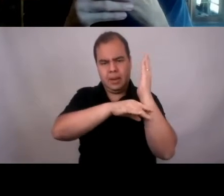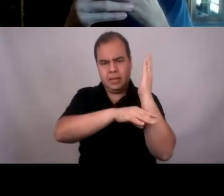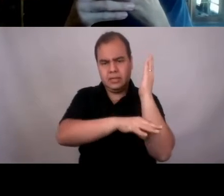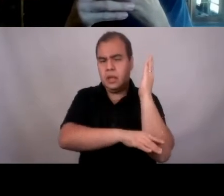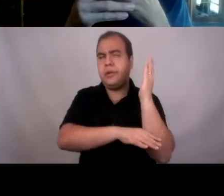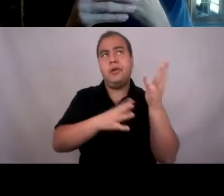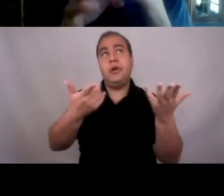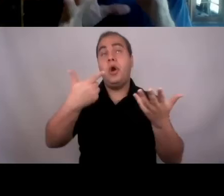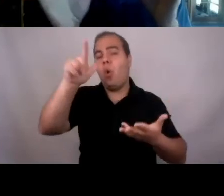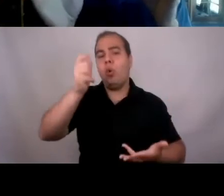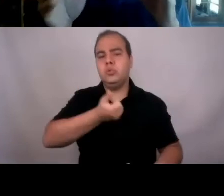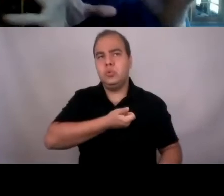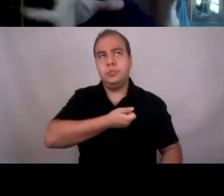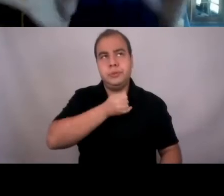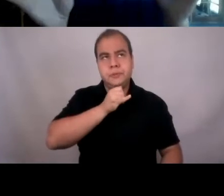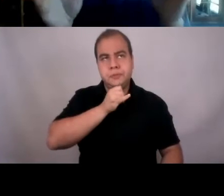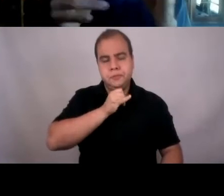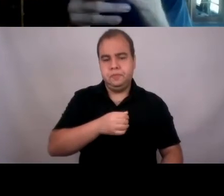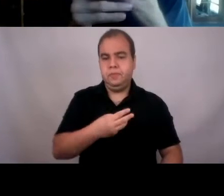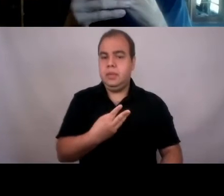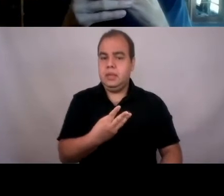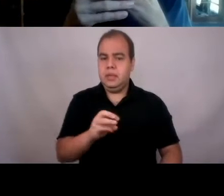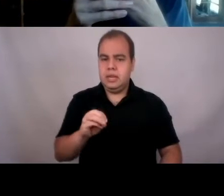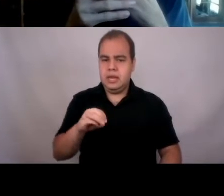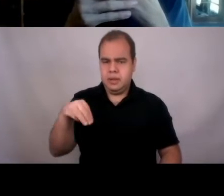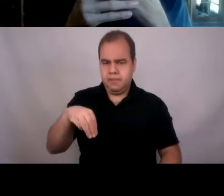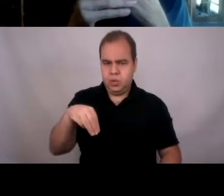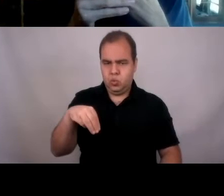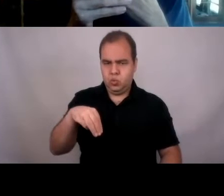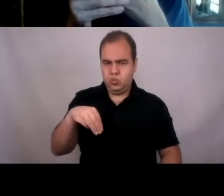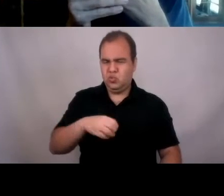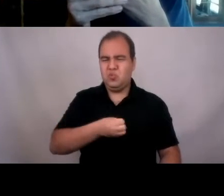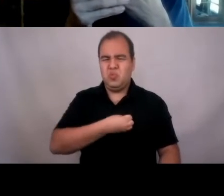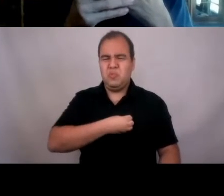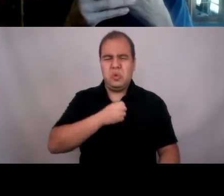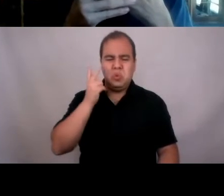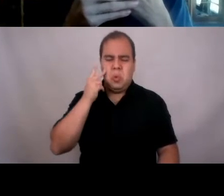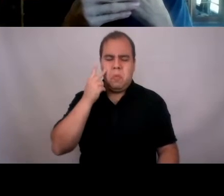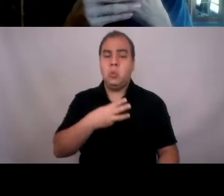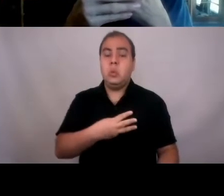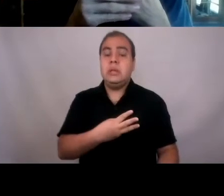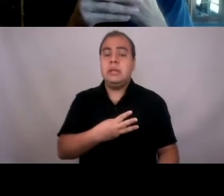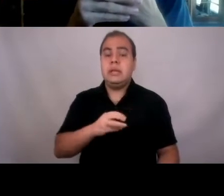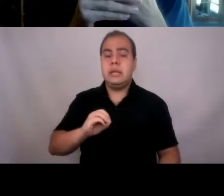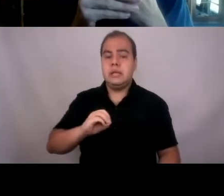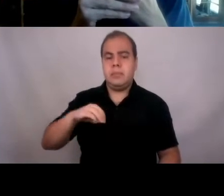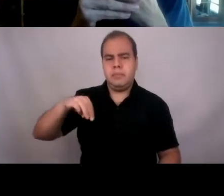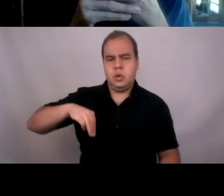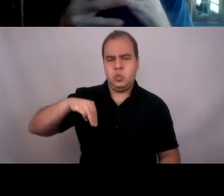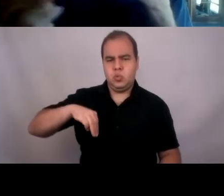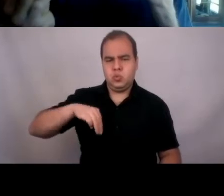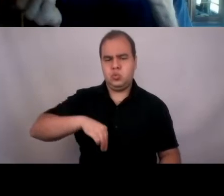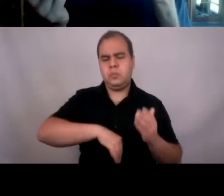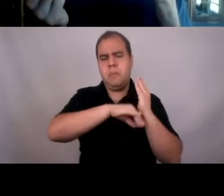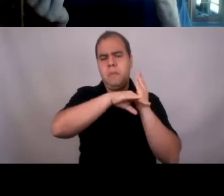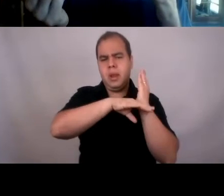número, vamos usar 30 minutos, para a gente usar um número mais genérico. 30 minutos, tá? Dividido